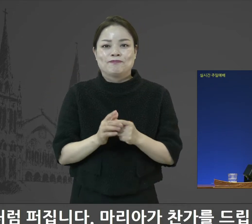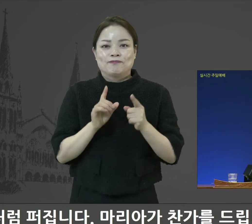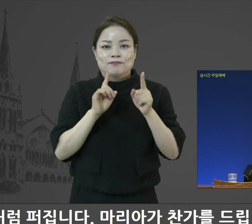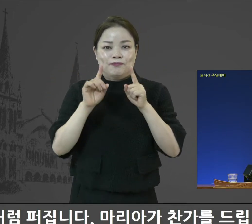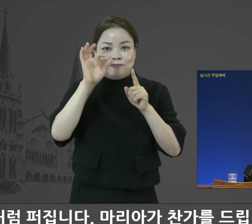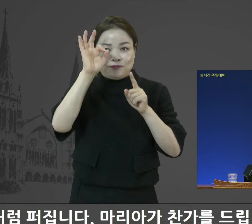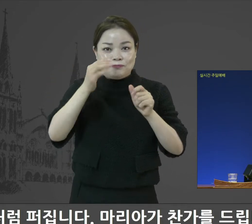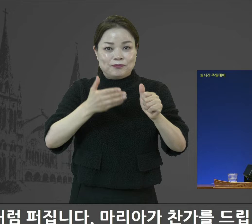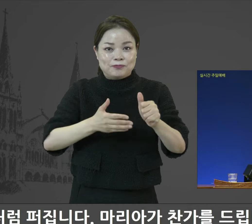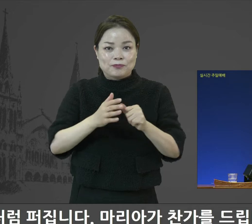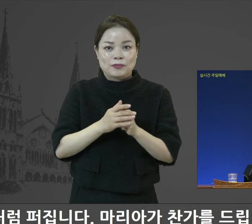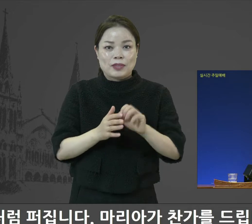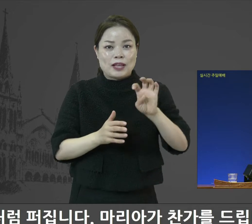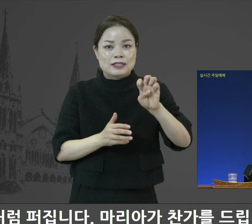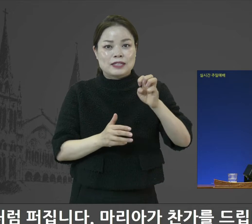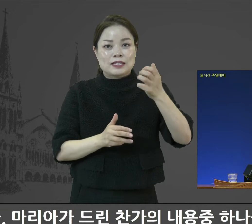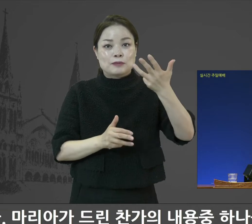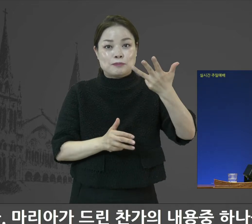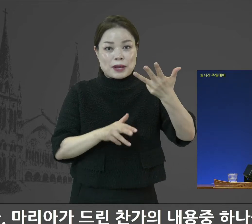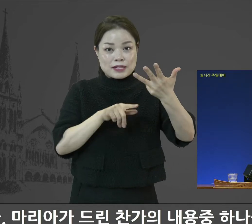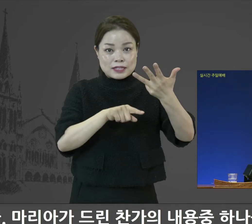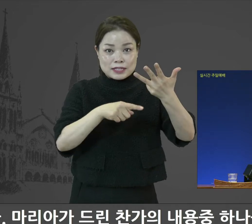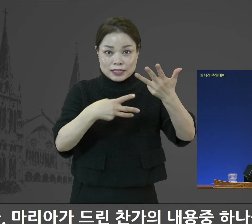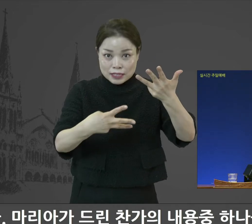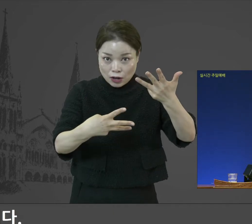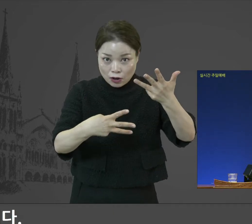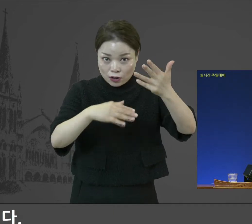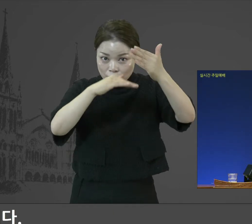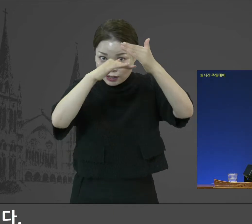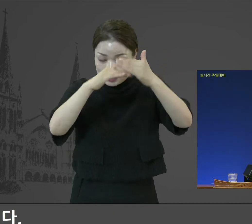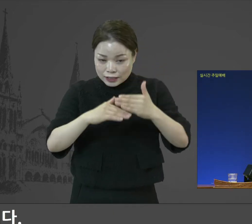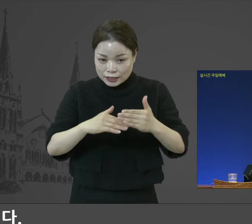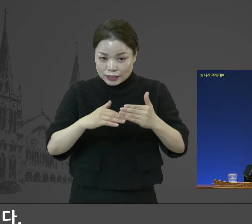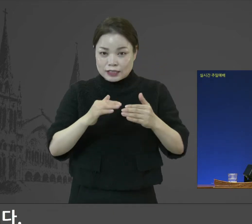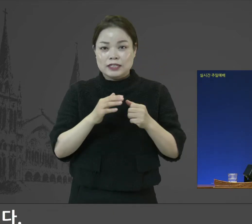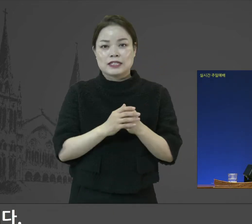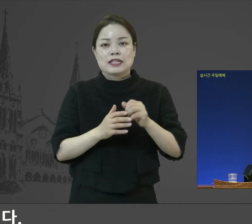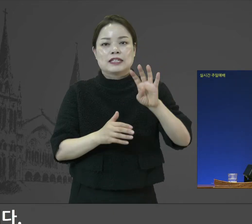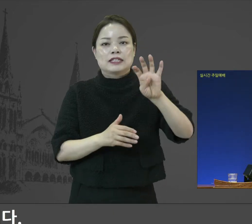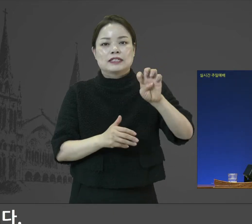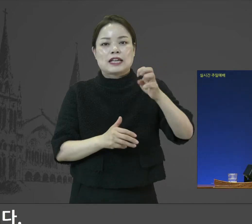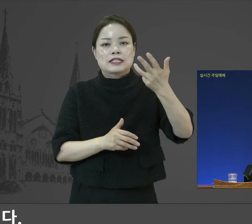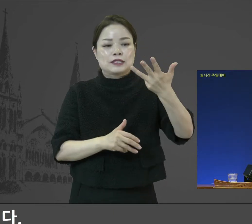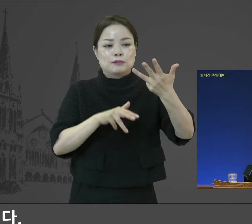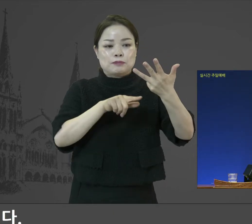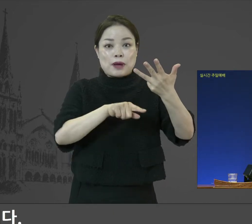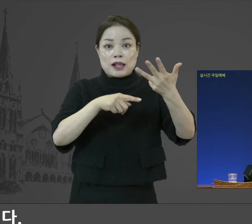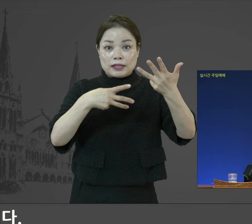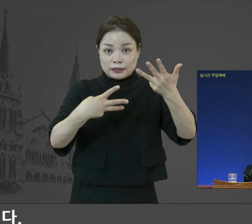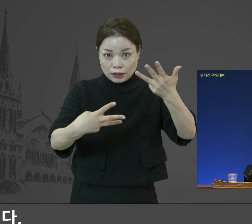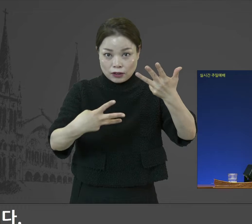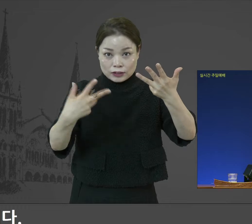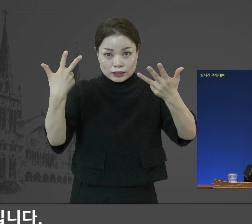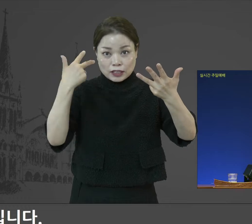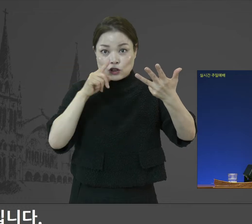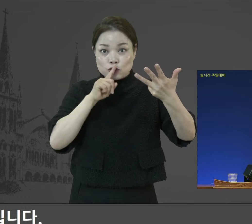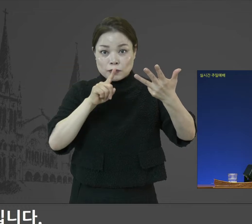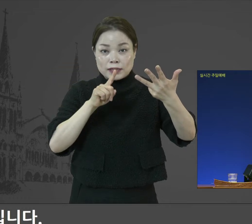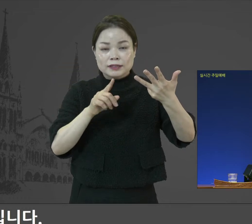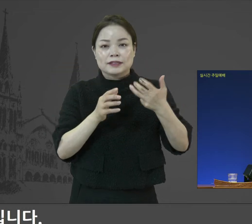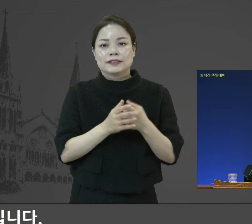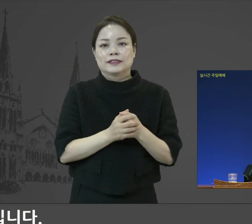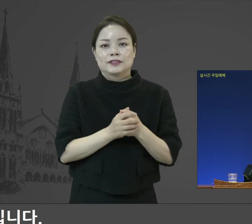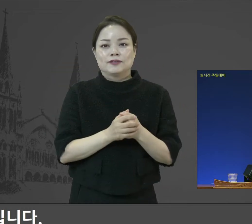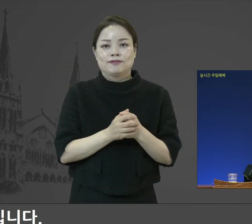보셔야 되겠습니다. 48절로 가십시다. 오늘 본문 한 절 위에 있는 48절, 지난주 말씀이었죠. 자,